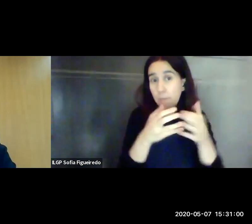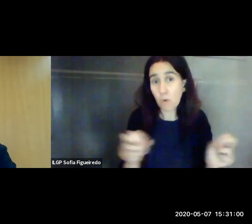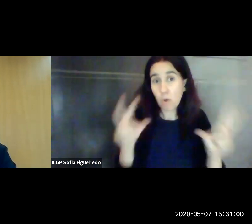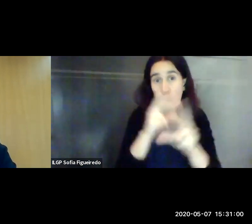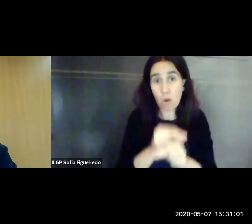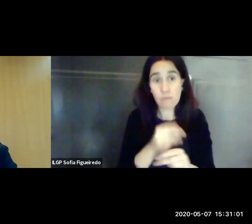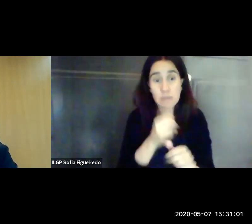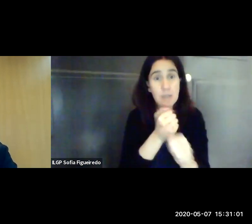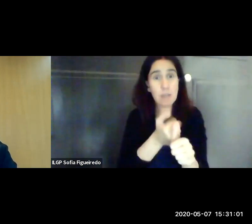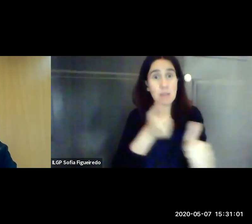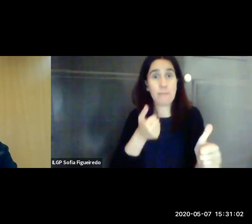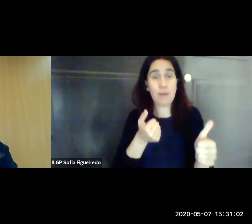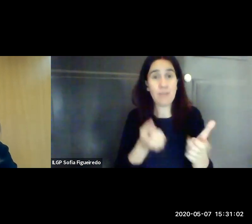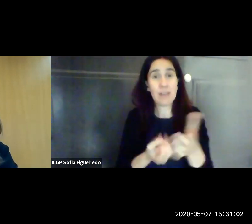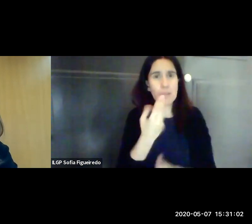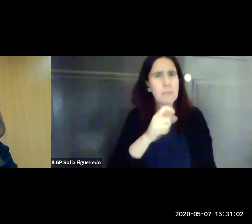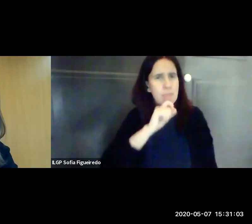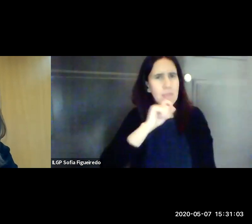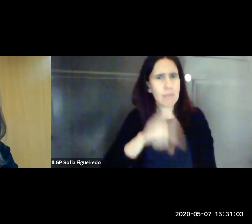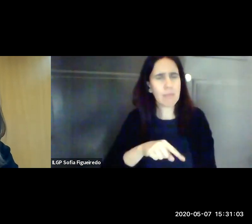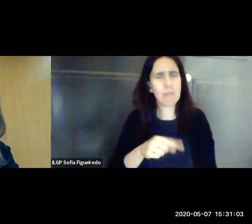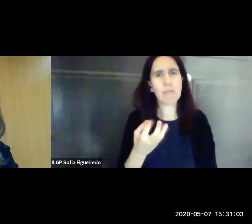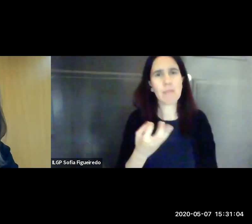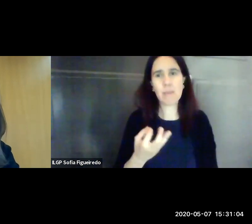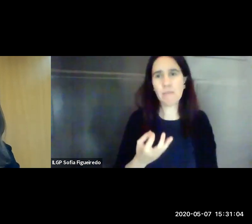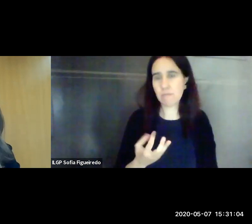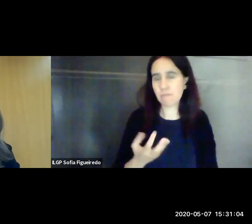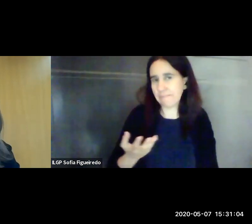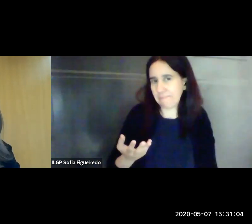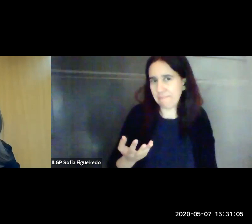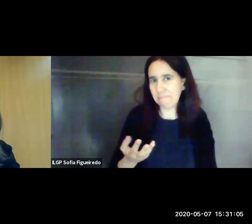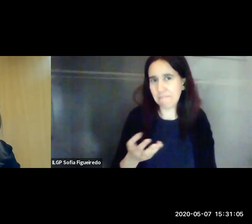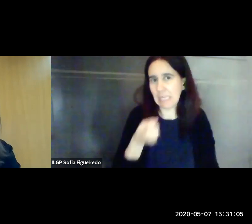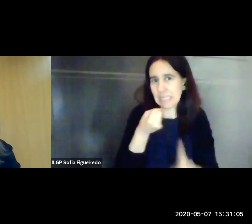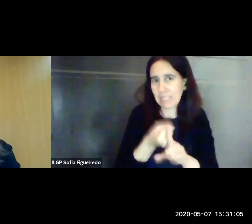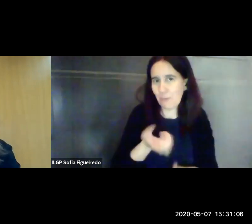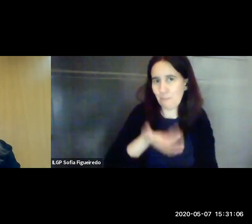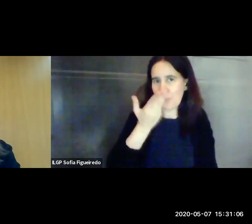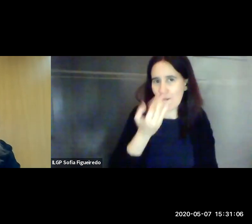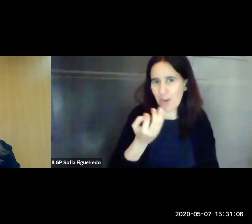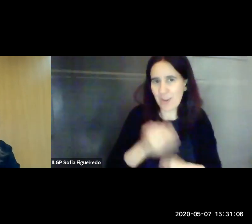ambiente de teletrabalho também é possível, só que o desafio é maior e, portanto,